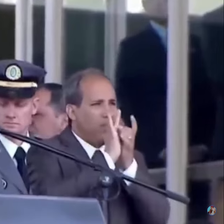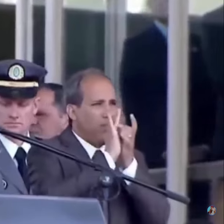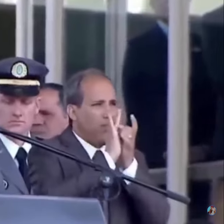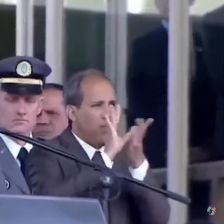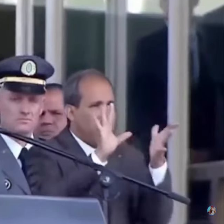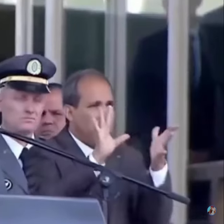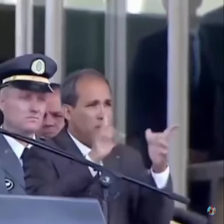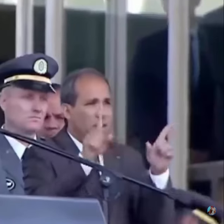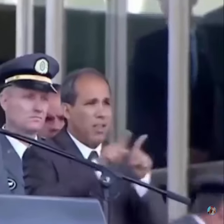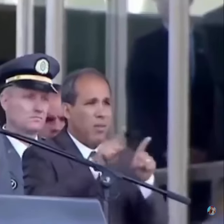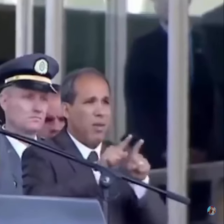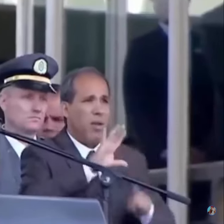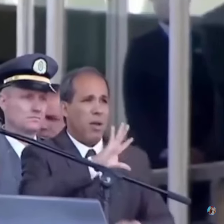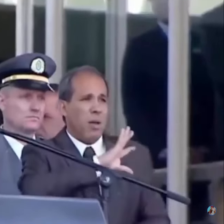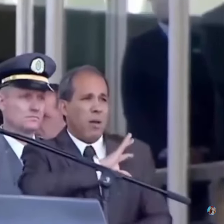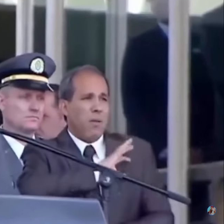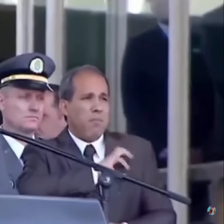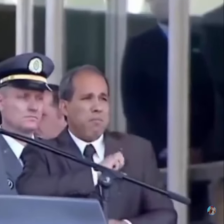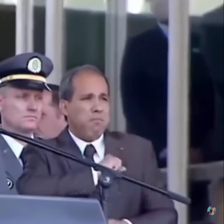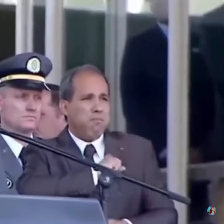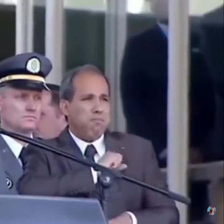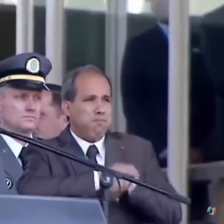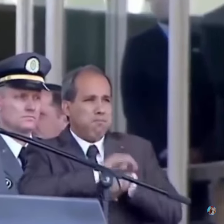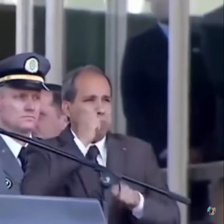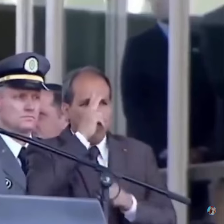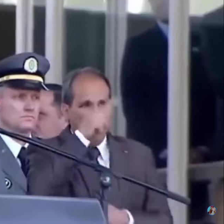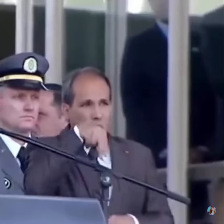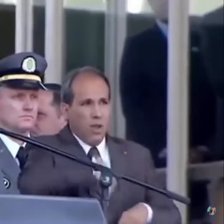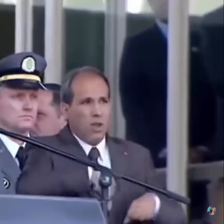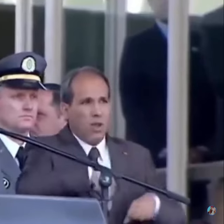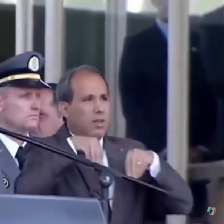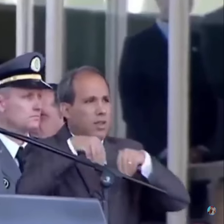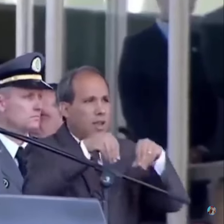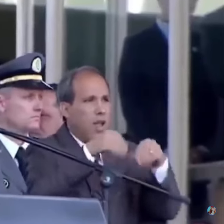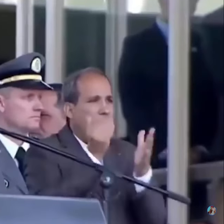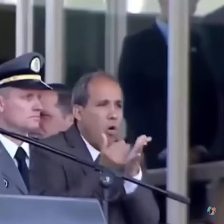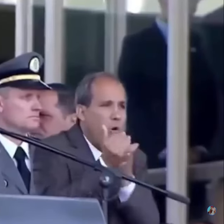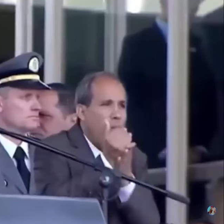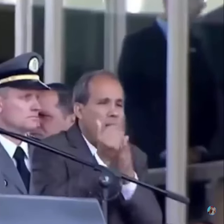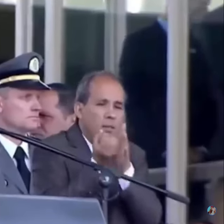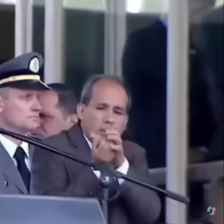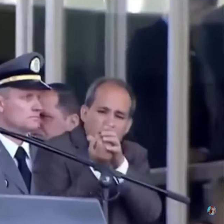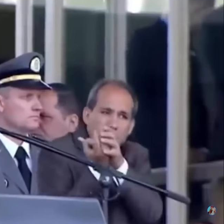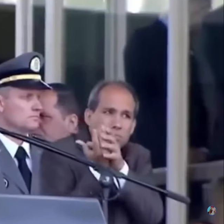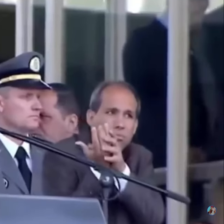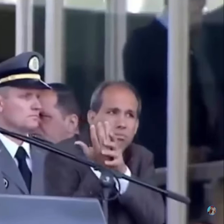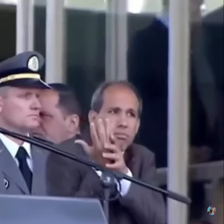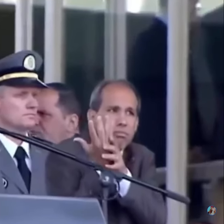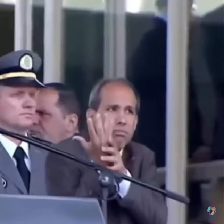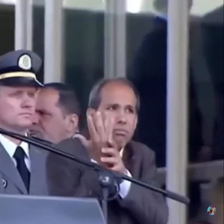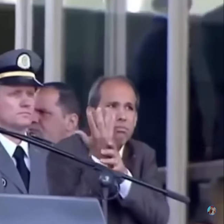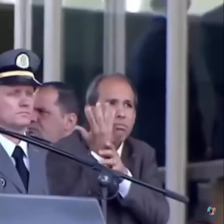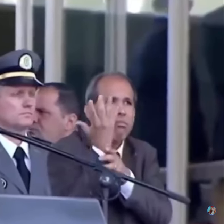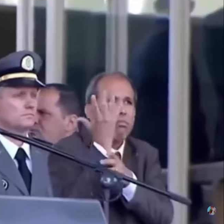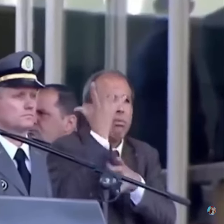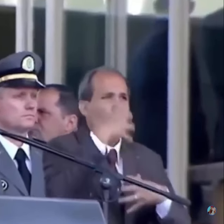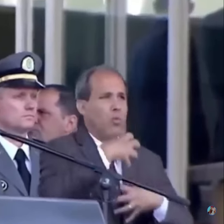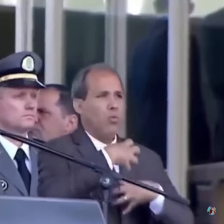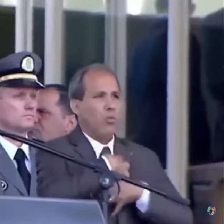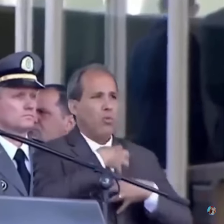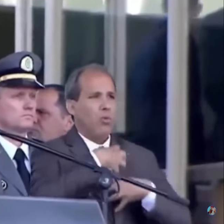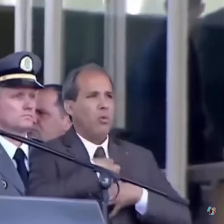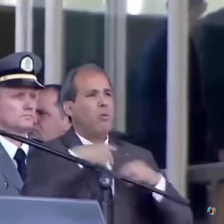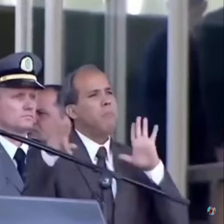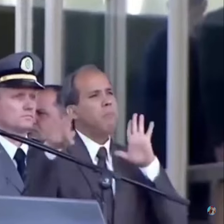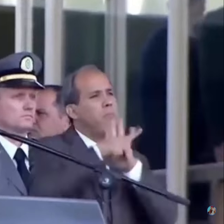o amor incondicional à terra. Nascia assim, de forma inequívoca, o sentimento de soberania